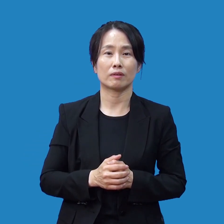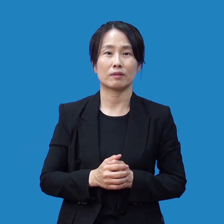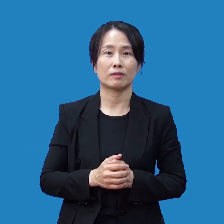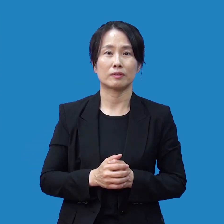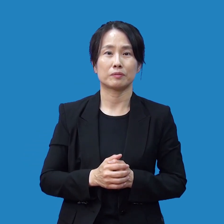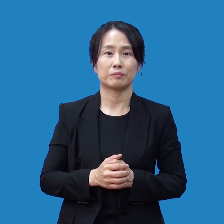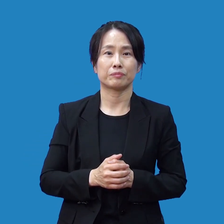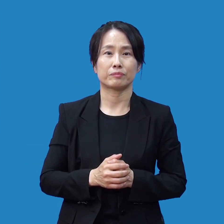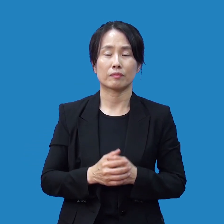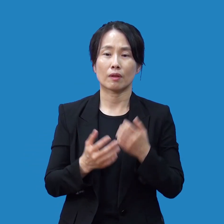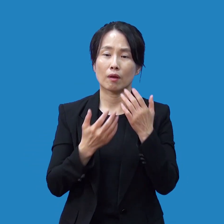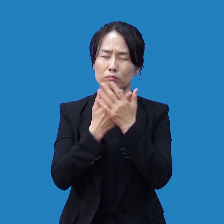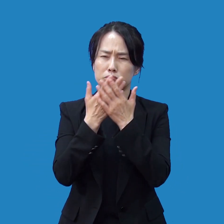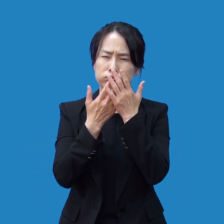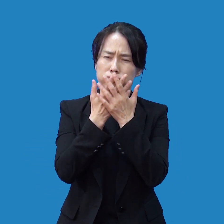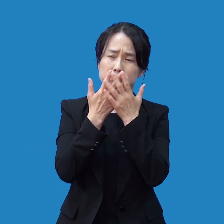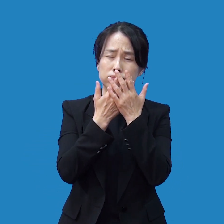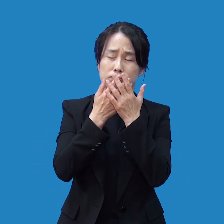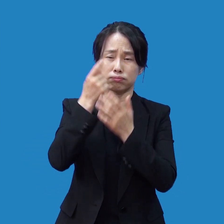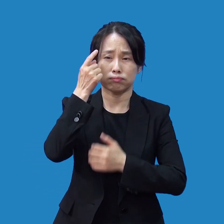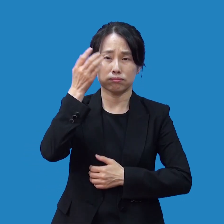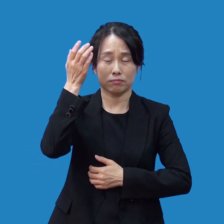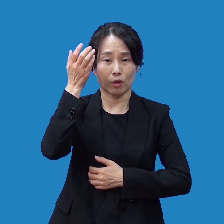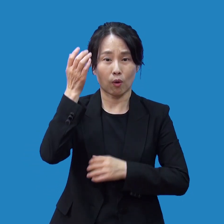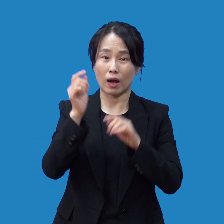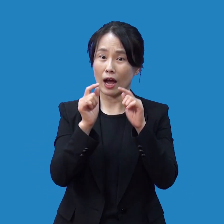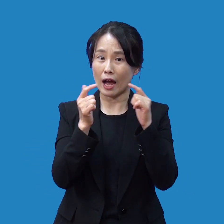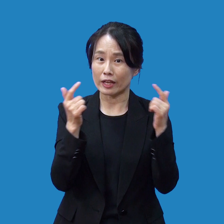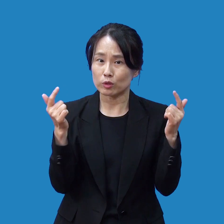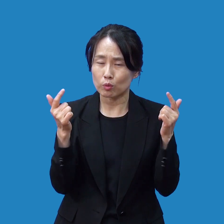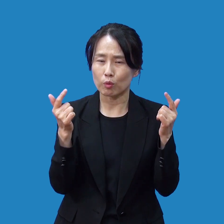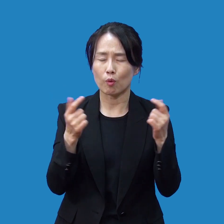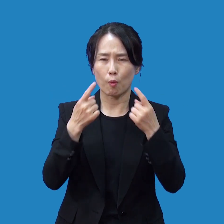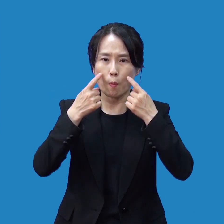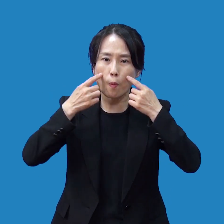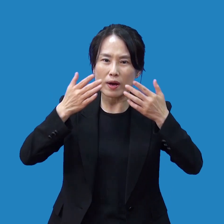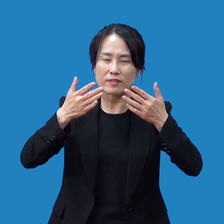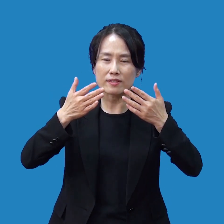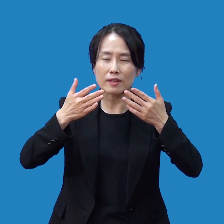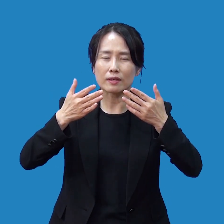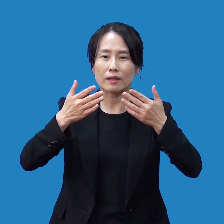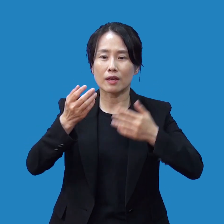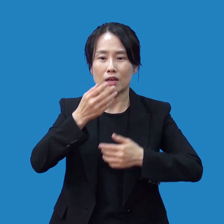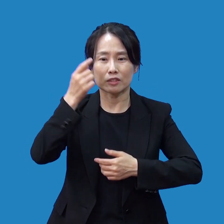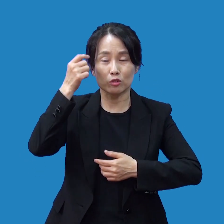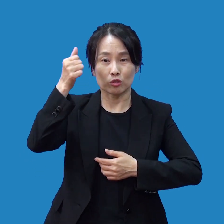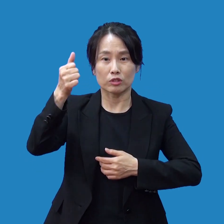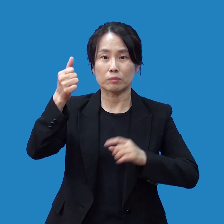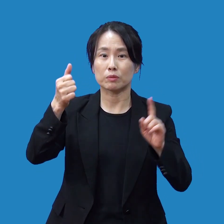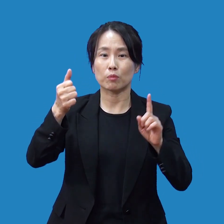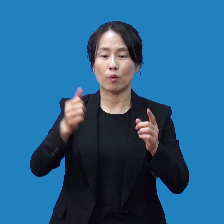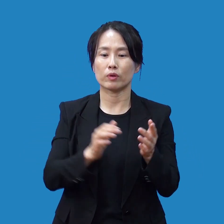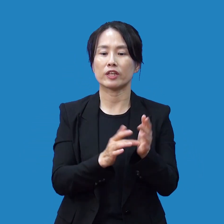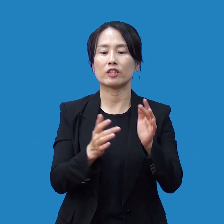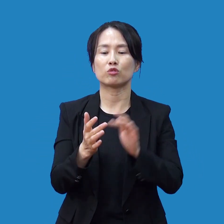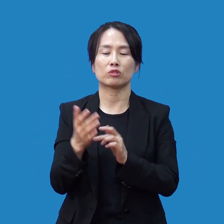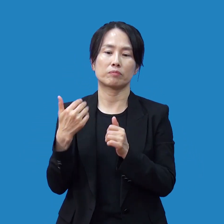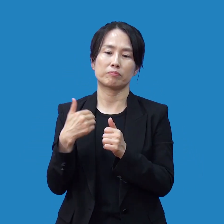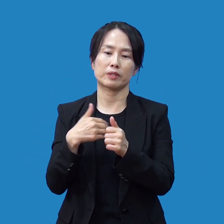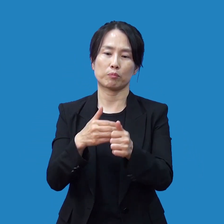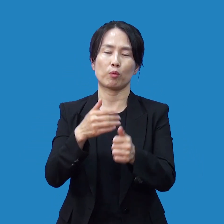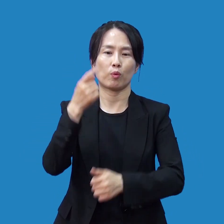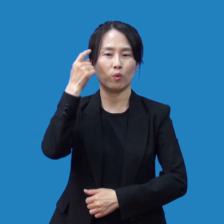불분명한 모호한 그런 영, 이런 것들이 아니라 분명한 표현을 쓰는데요. 바로 예수께서 보내신